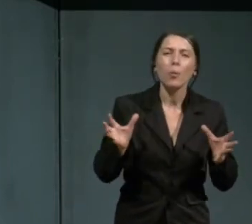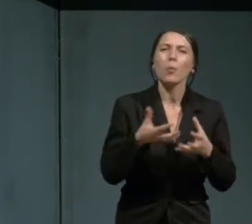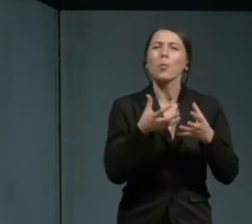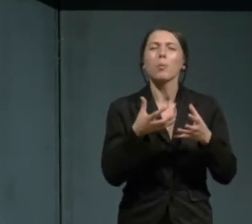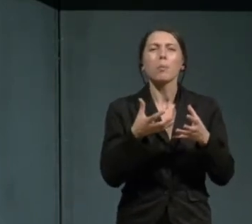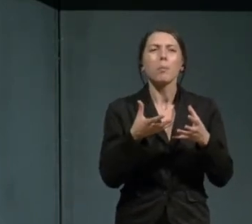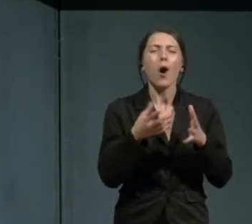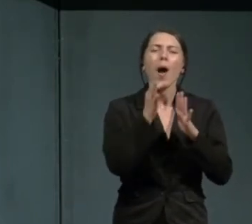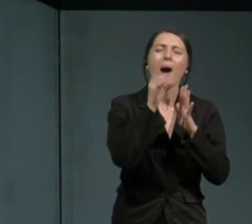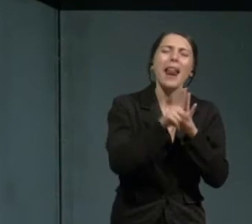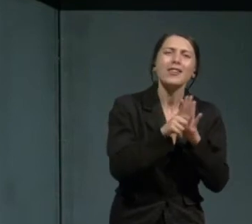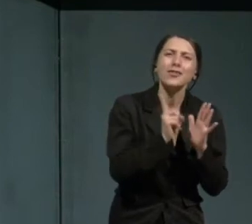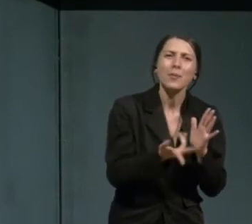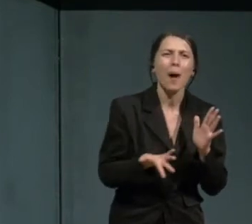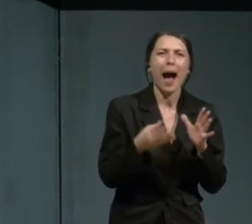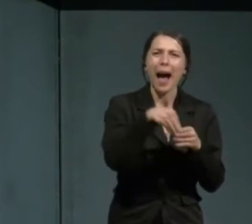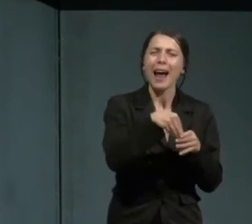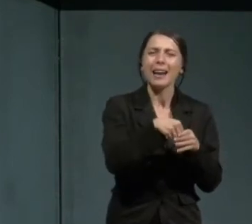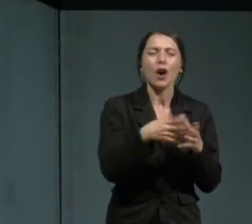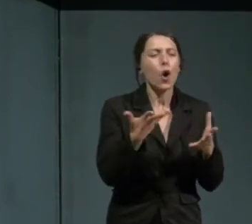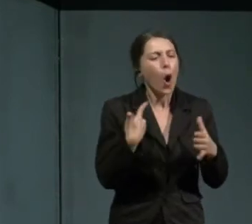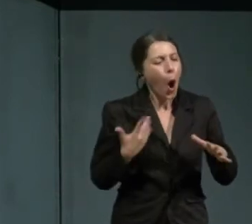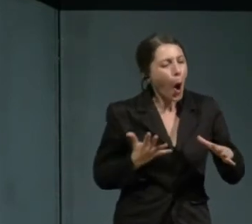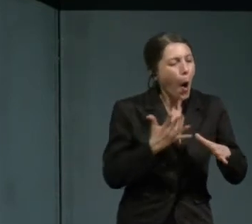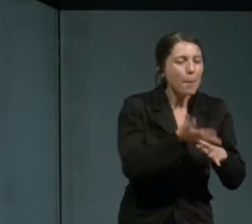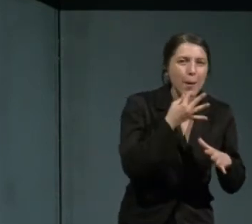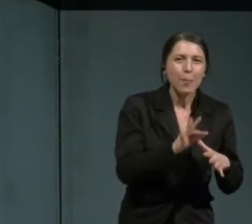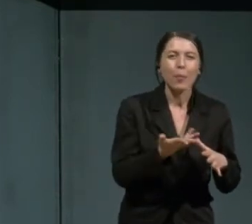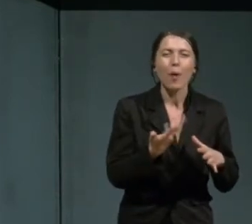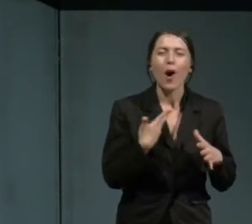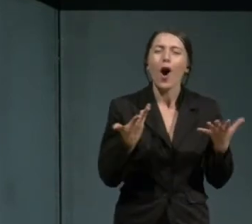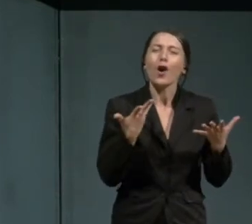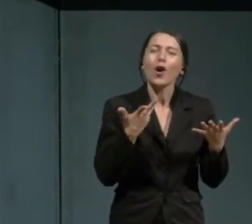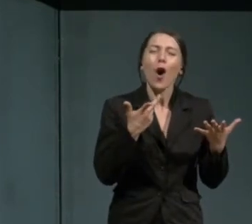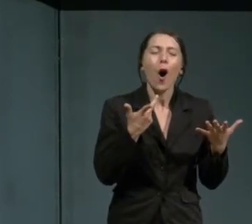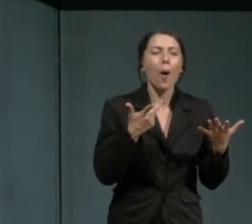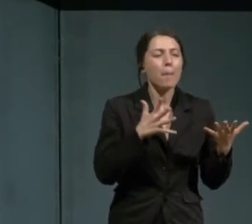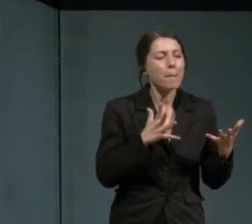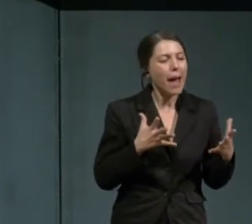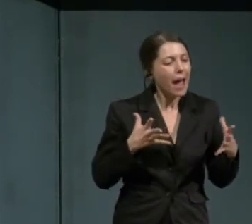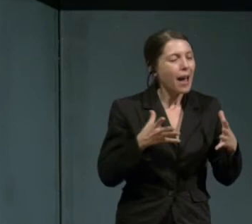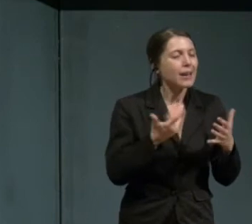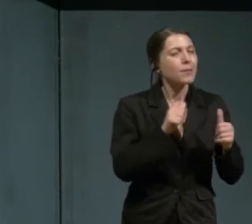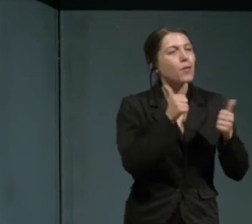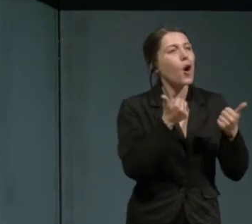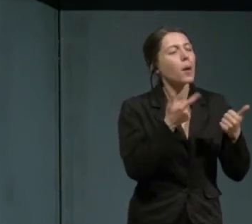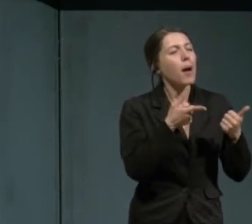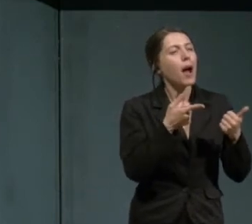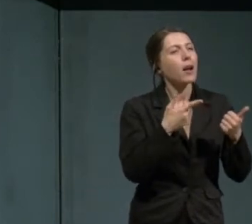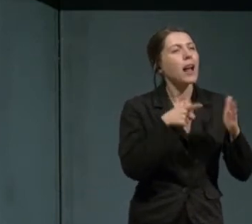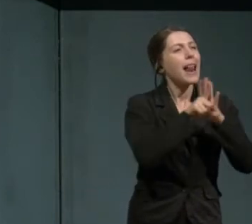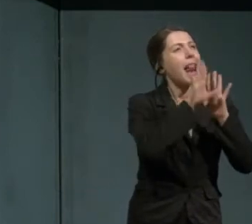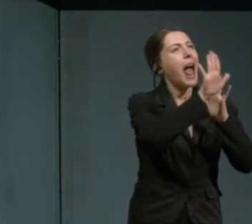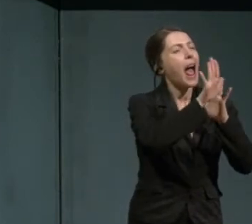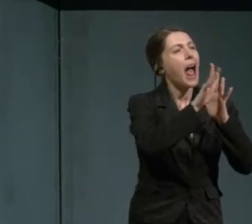sorta di banda come si entra all'interno di questa banda come ci si converte agli altri come ci si sottopone a forme di legge